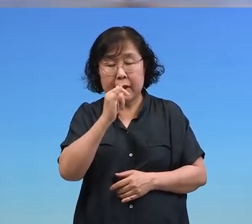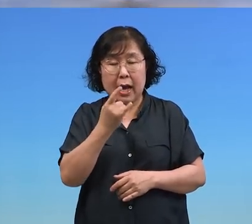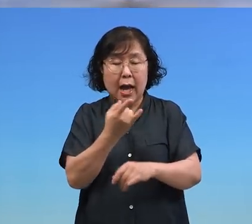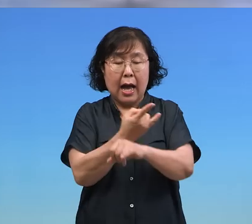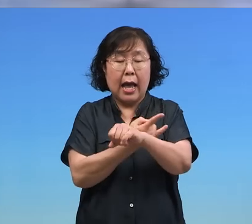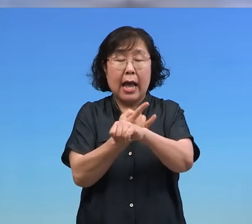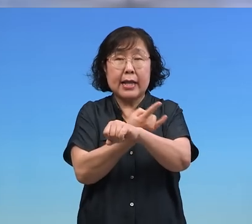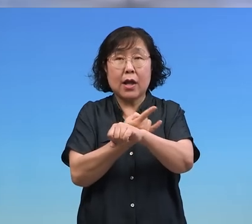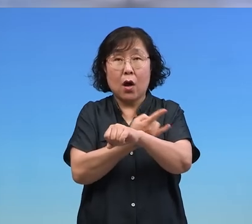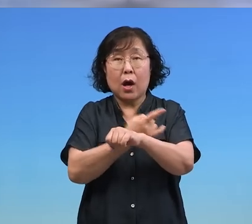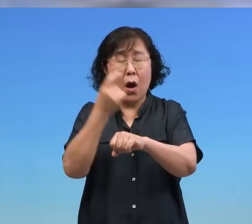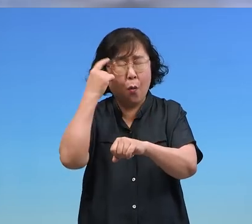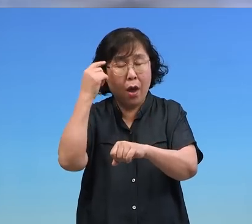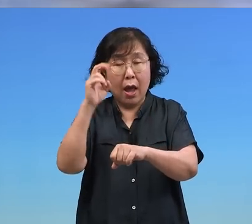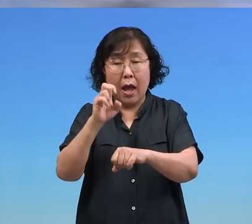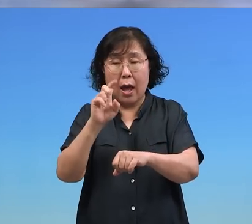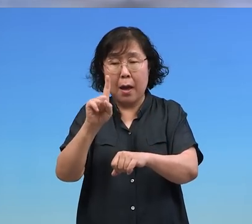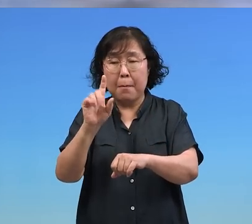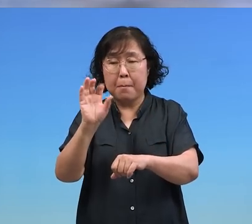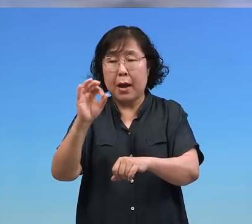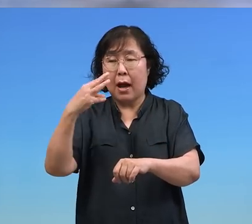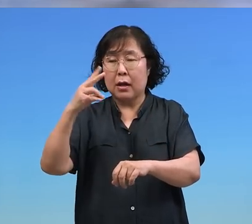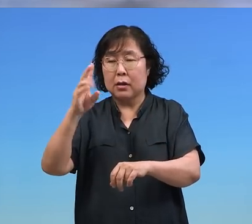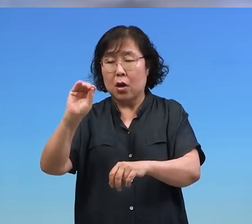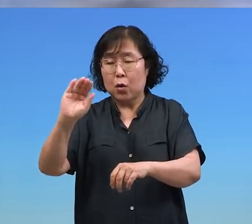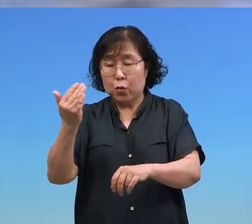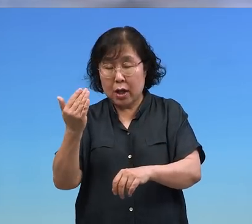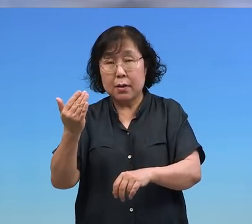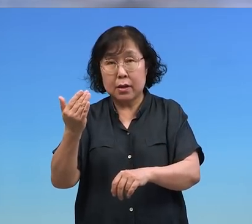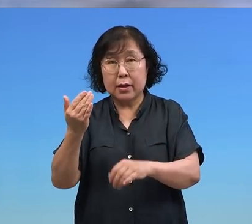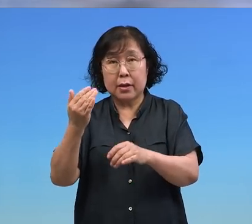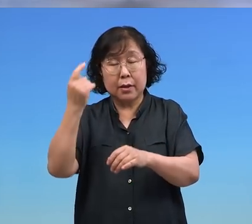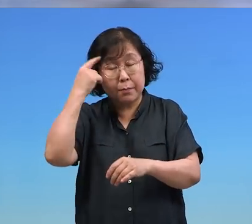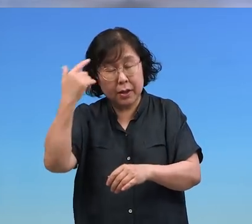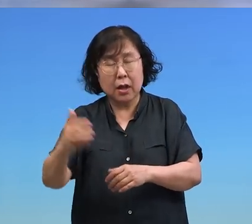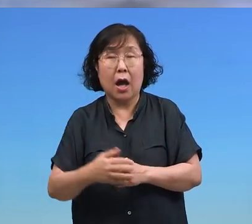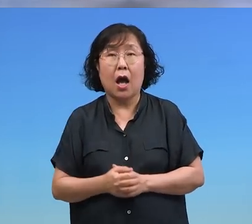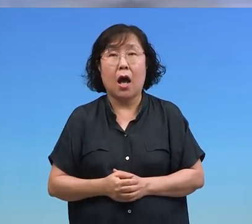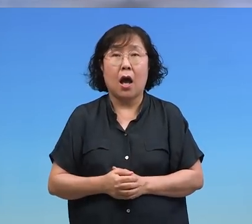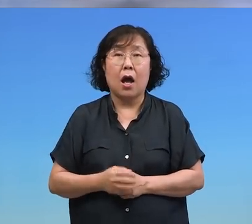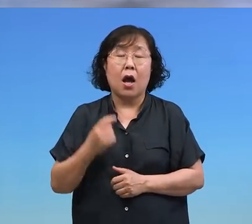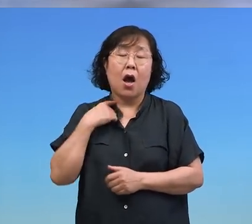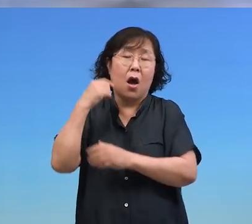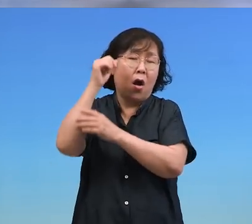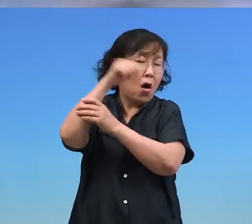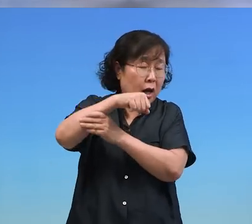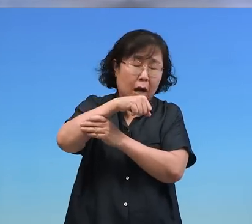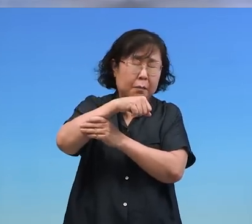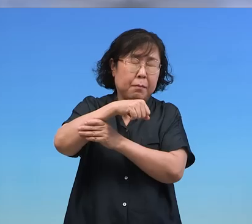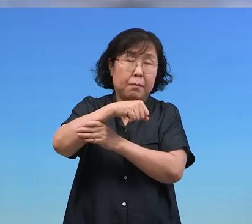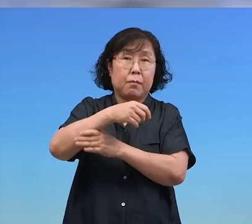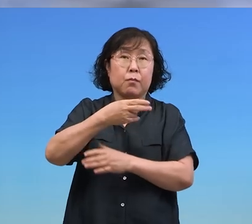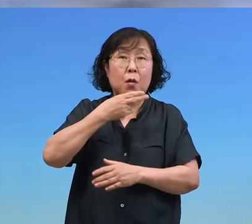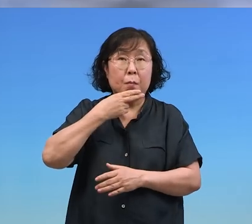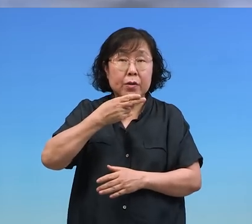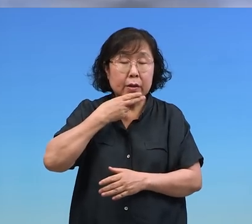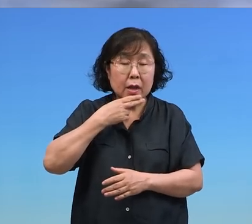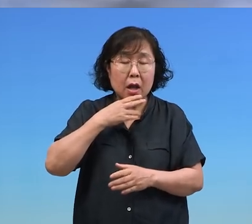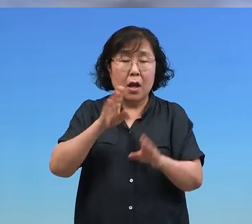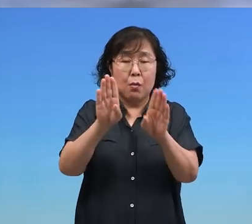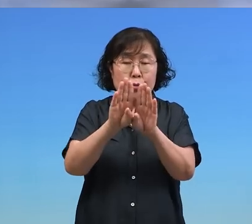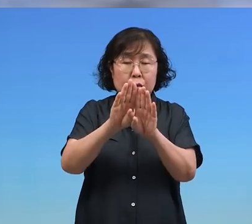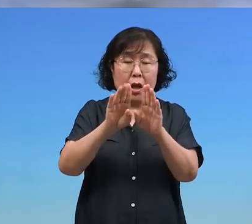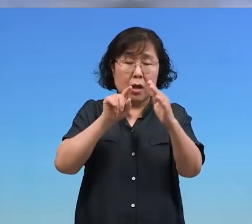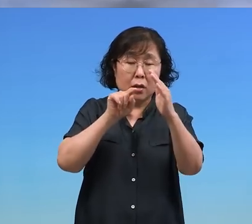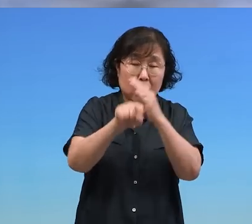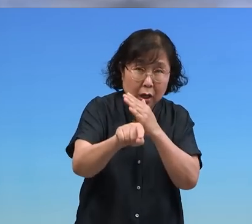에서가 망령된 자입니까? 아까 제가 망령된다는 게 뭐라 그랬습니까? 허가받지 않은 상황에서 문턱을 넘어서는